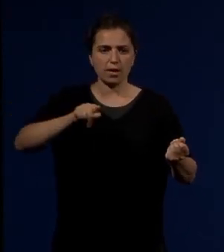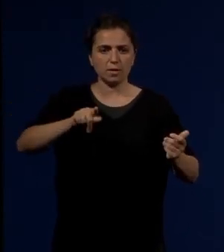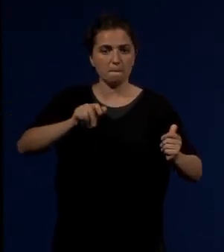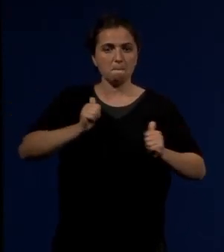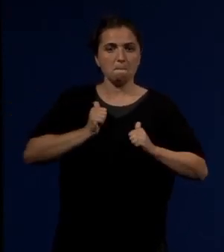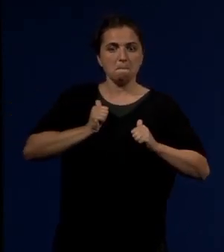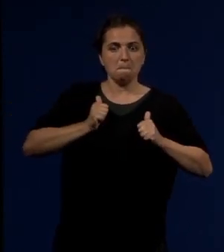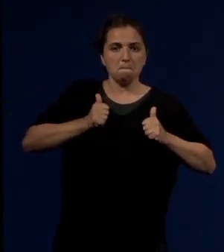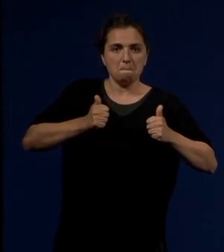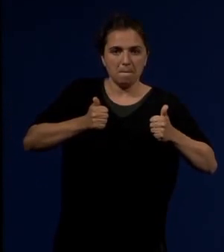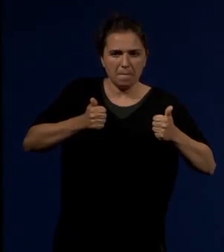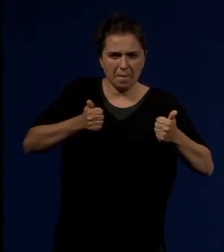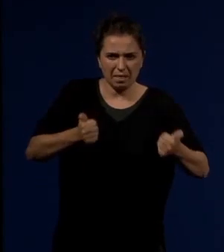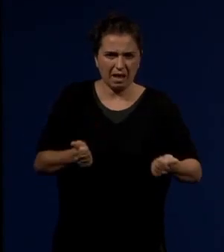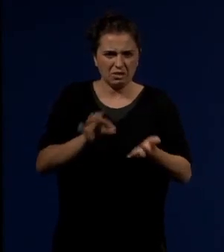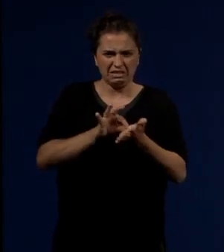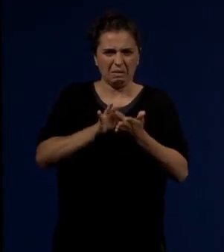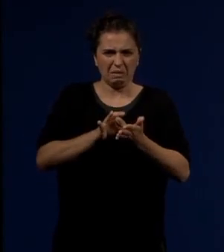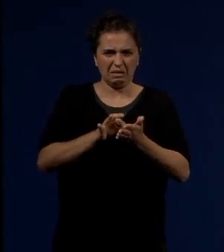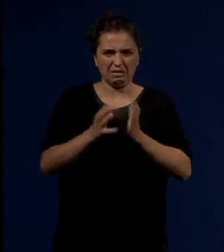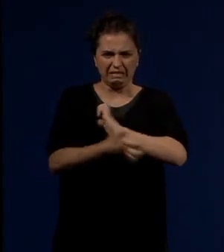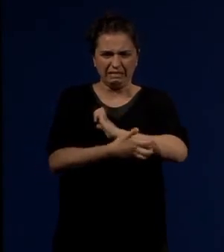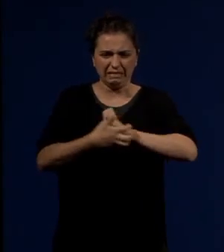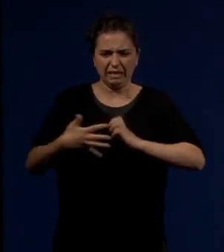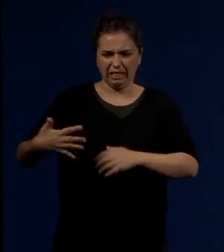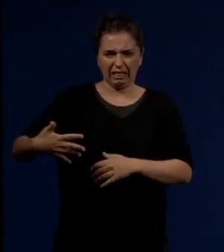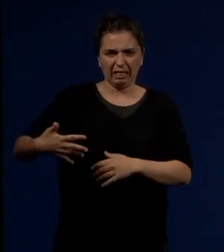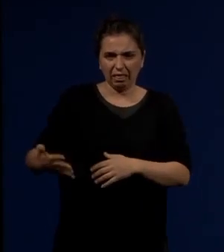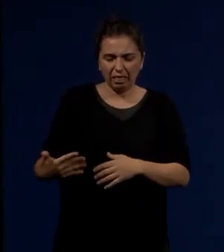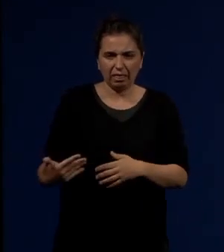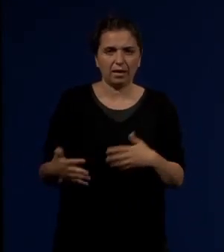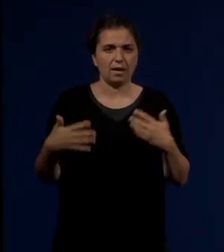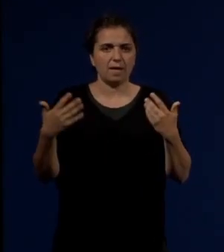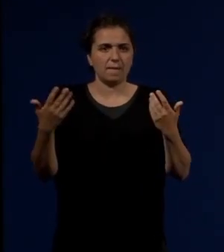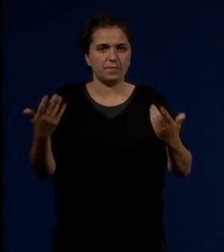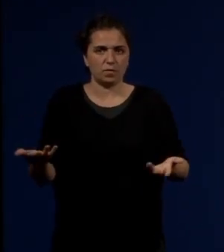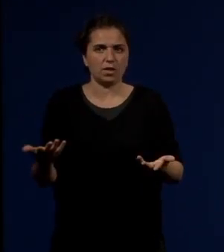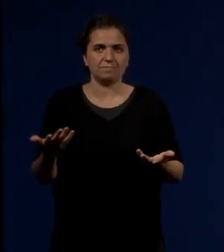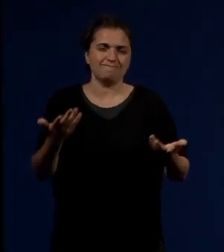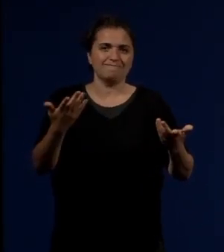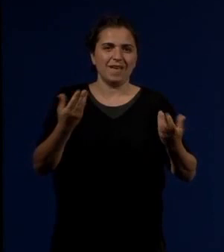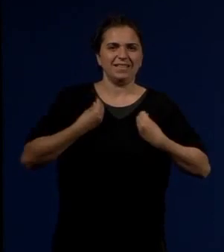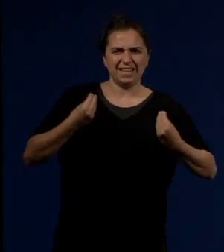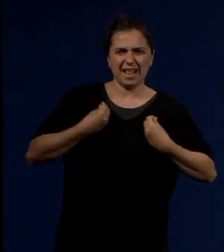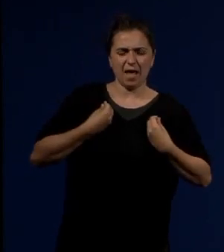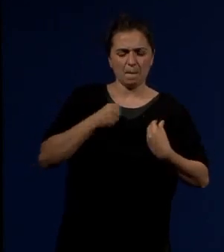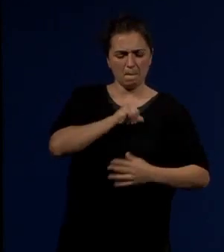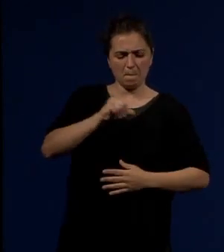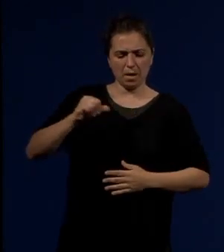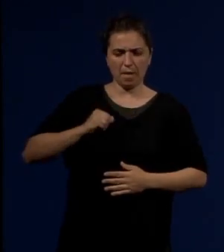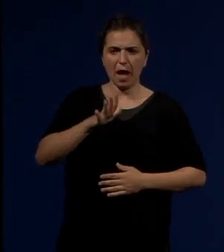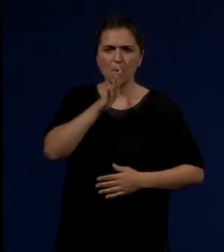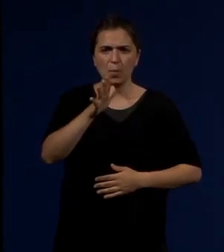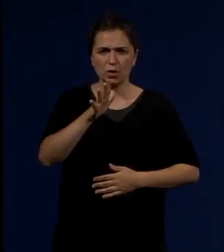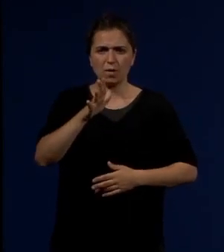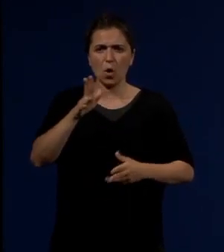de precarización de servicio para a súa posterior privatización mediante o desvío á sanidade privada de algo que nos correspondía porque era noso,